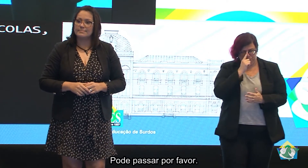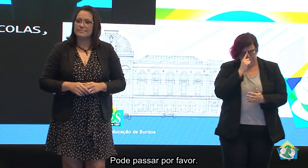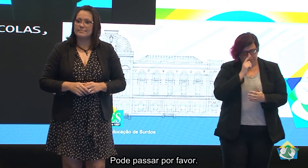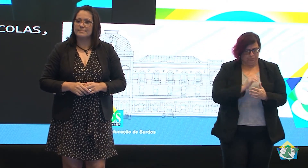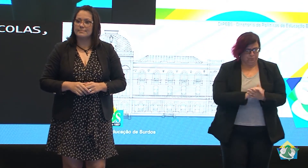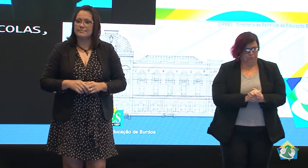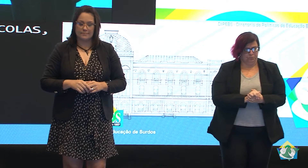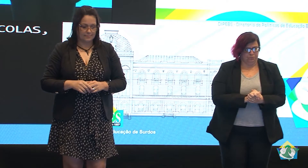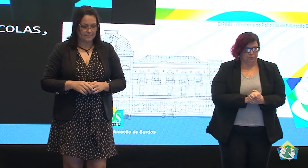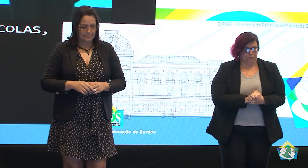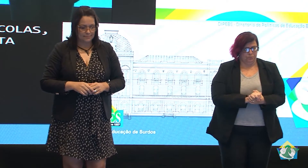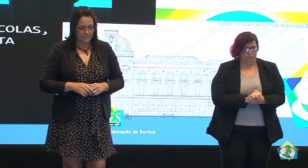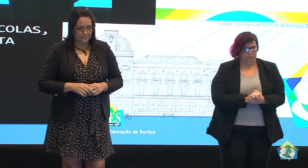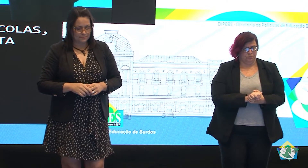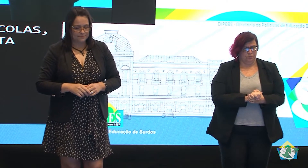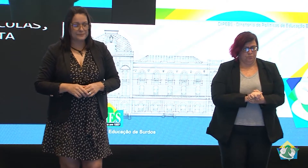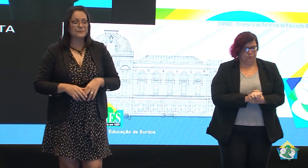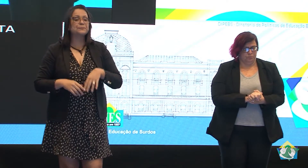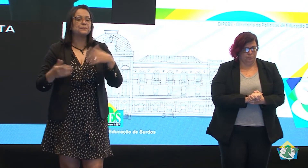favor?